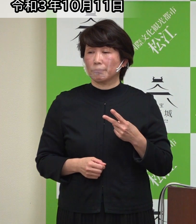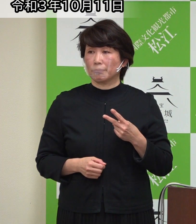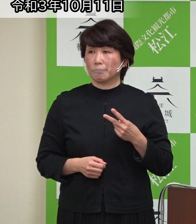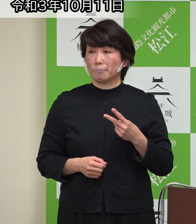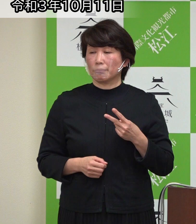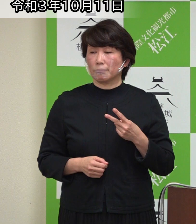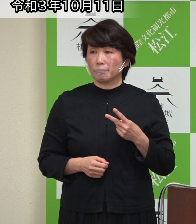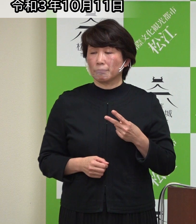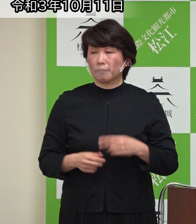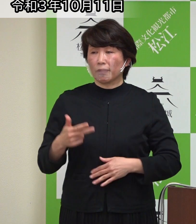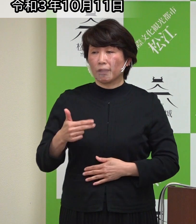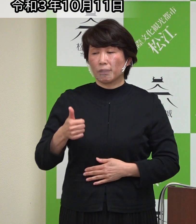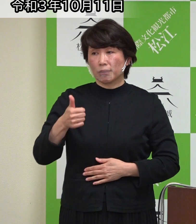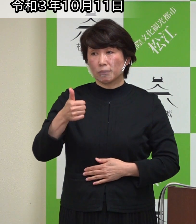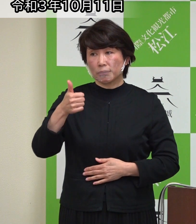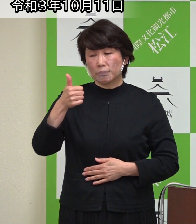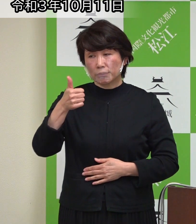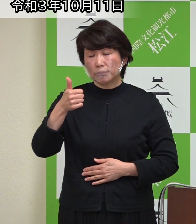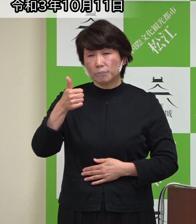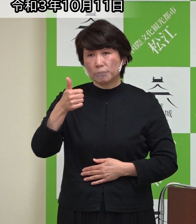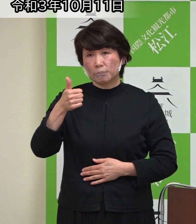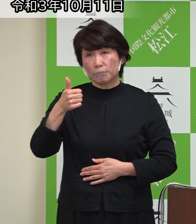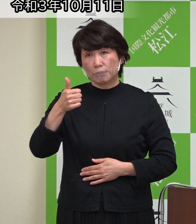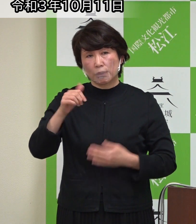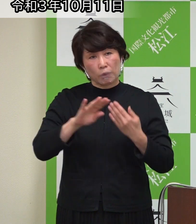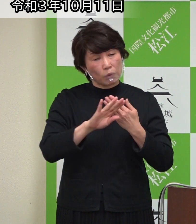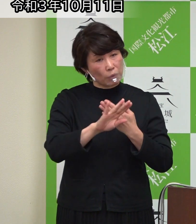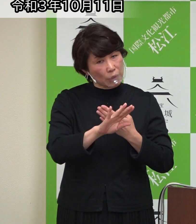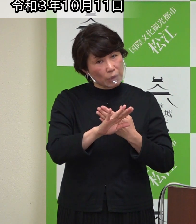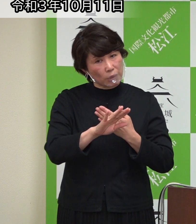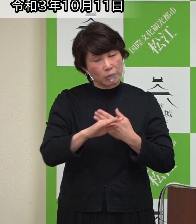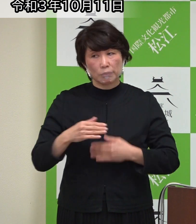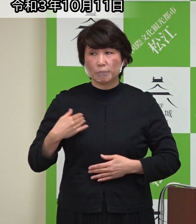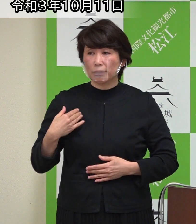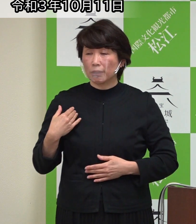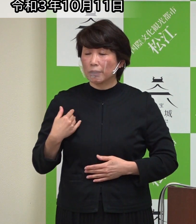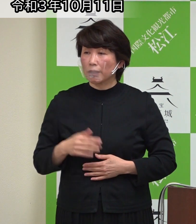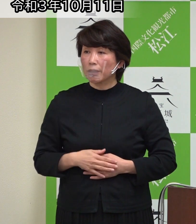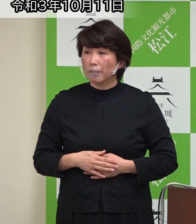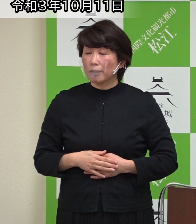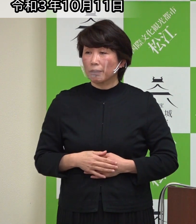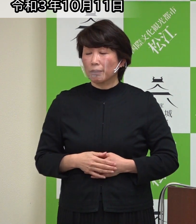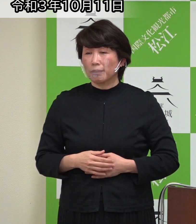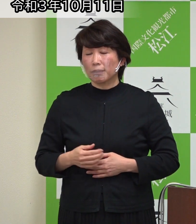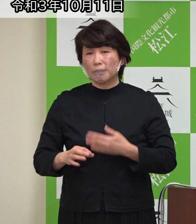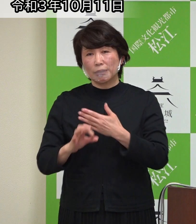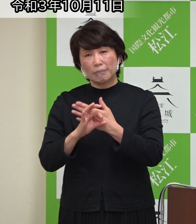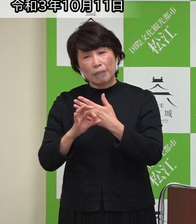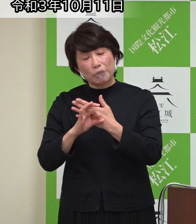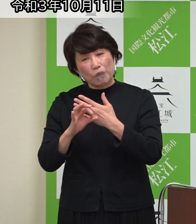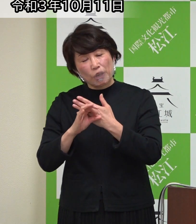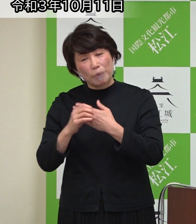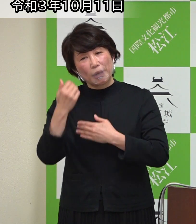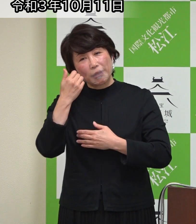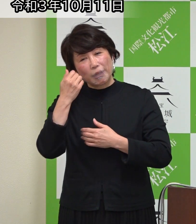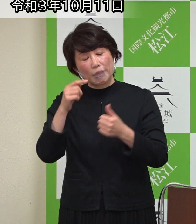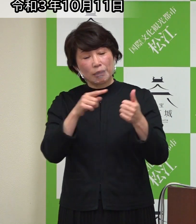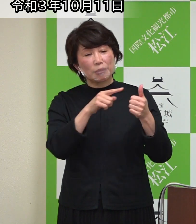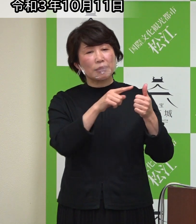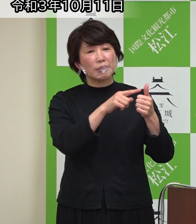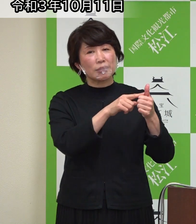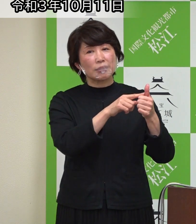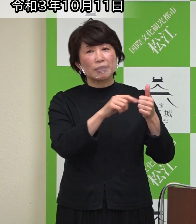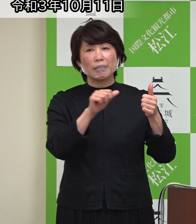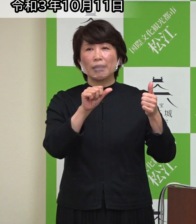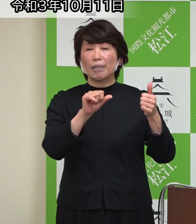市長になるか誰になるか分からないんですけれども、なんか誰かこう人物として なんか立つような人物をアイコン化するみたいなところ